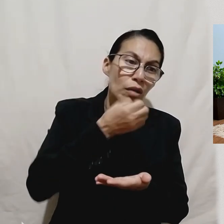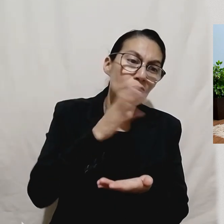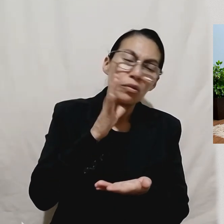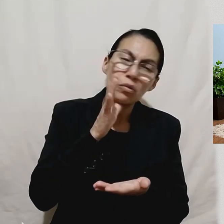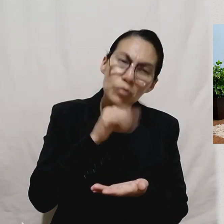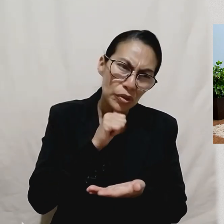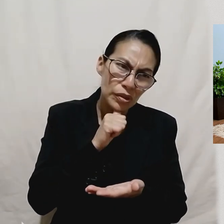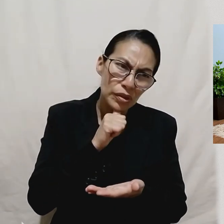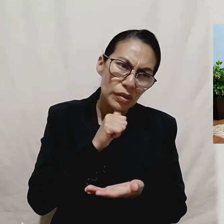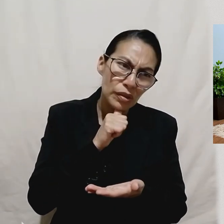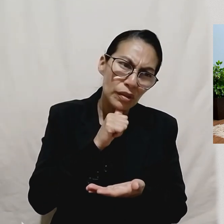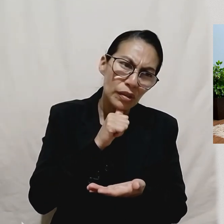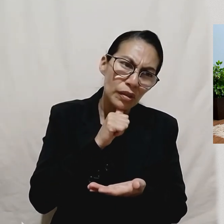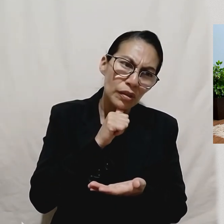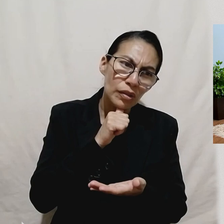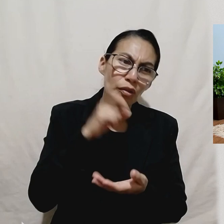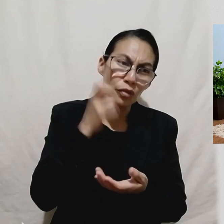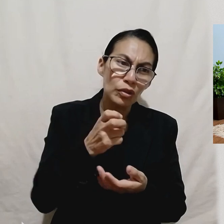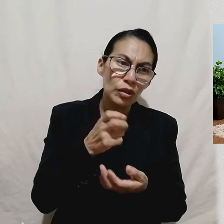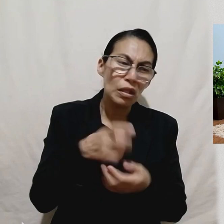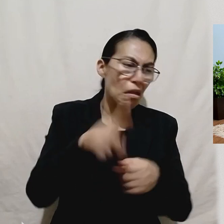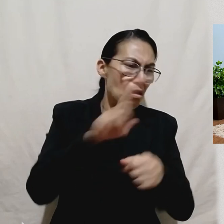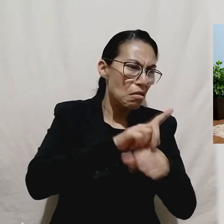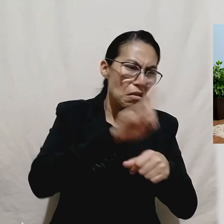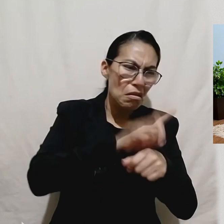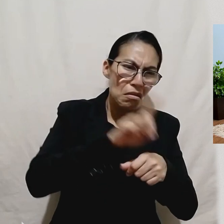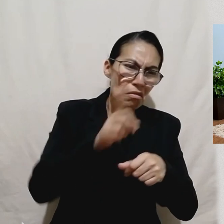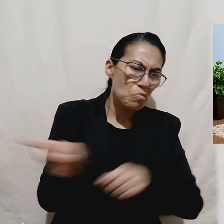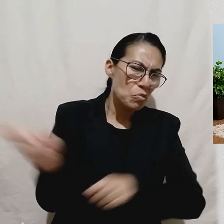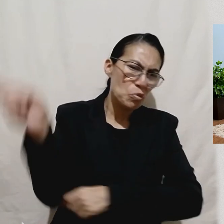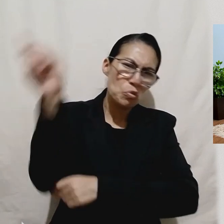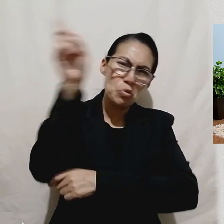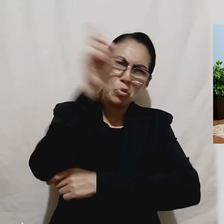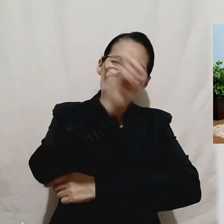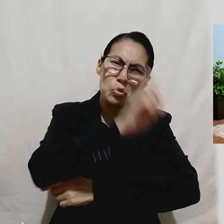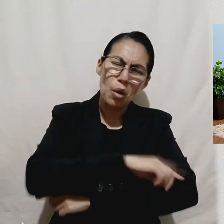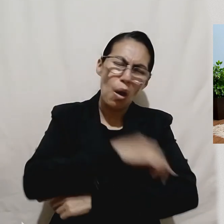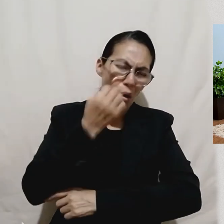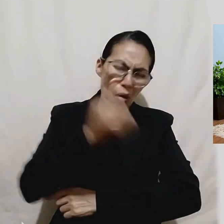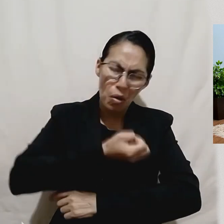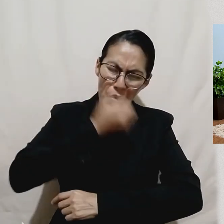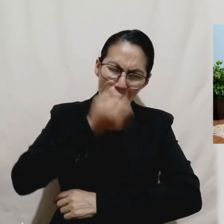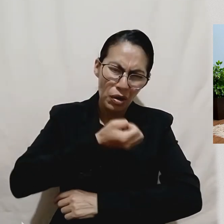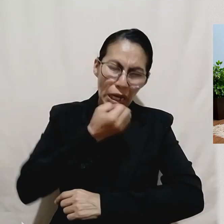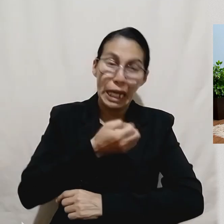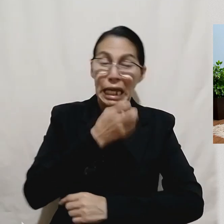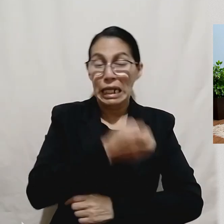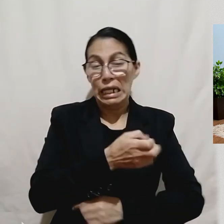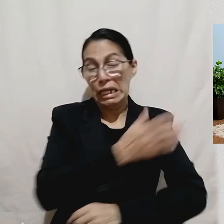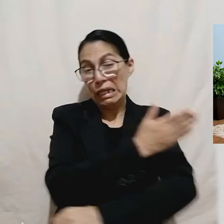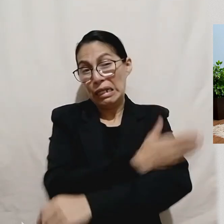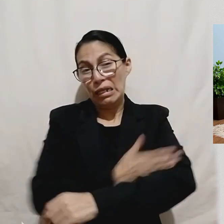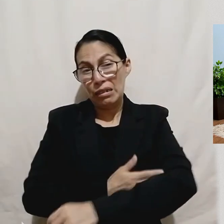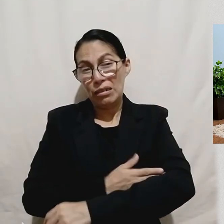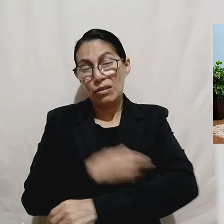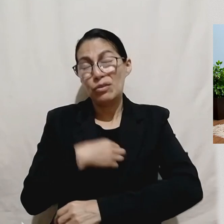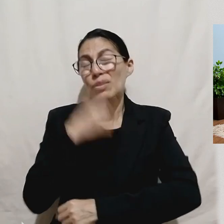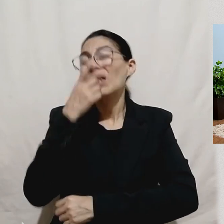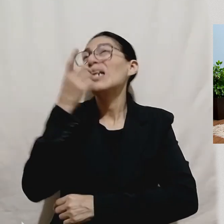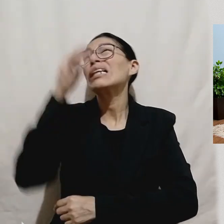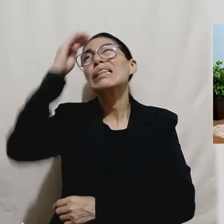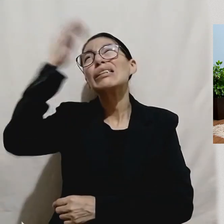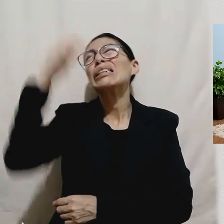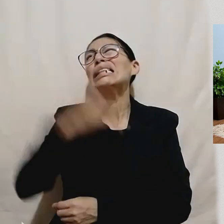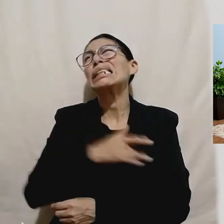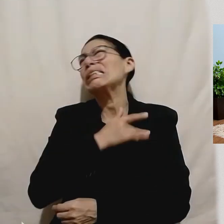constante era todo el día estar hablando con Dios Entonces Recuerda que esa tarde le dije no le dije adiós le dije Señor me siento muy